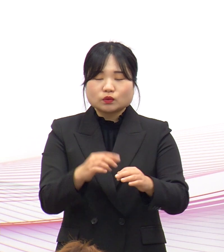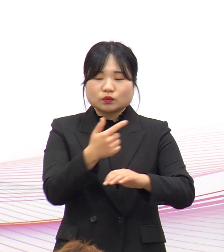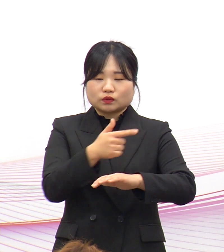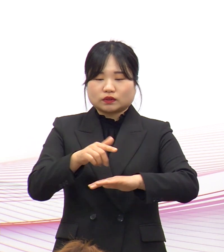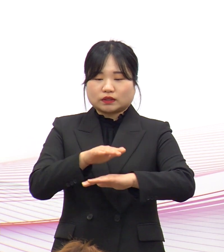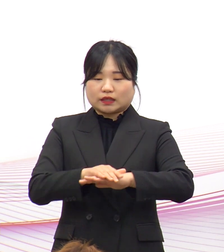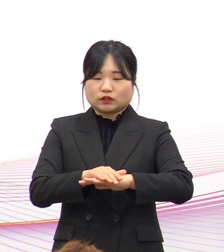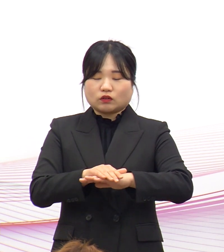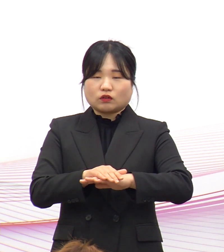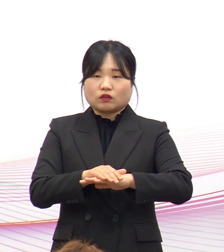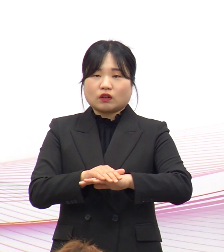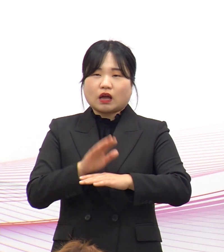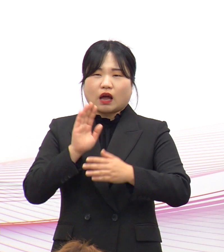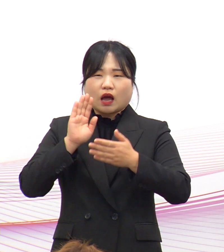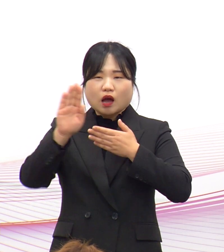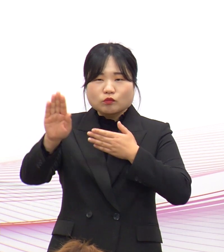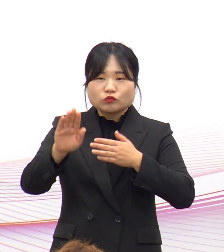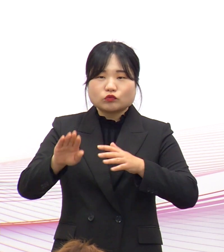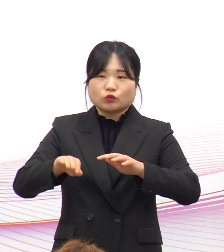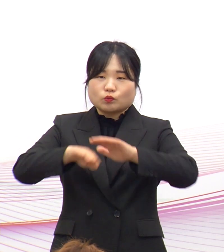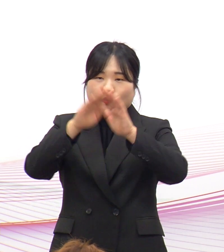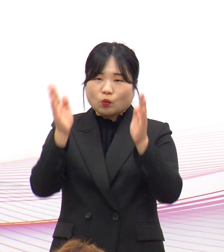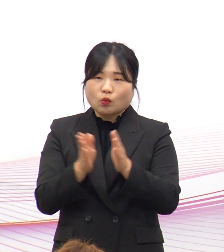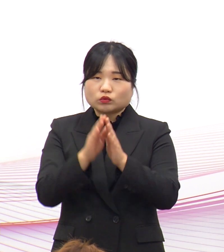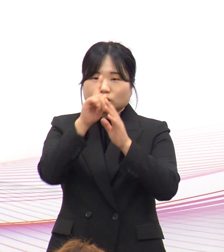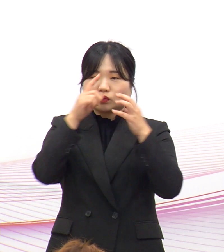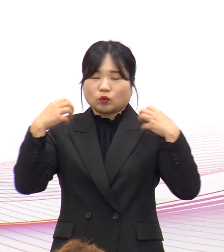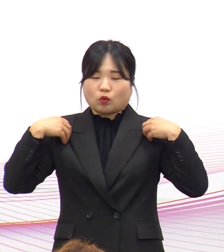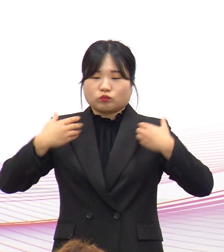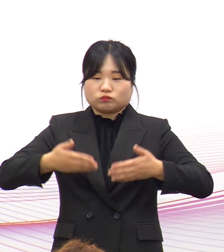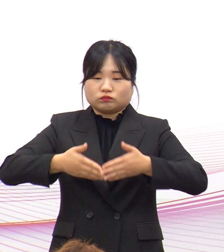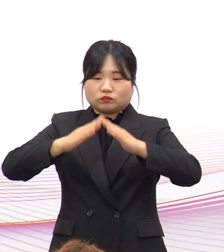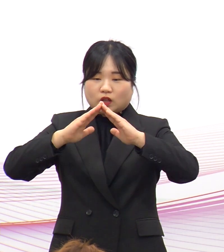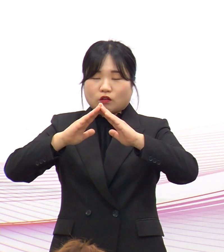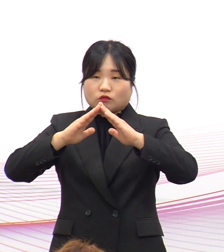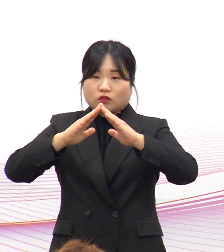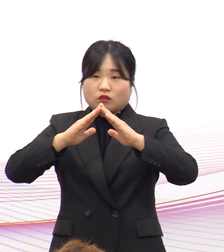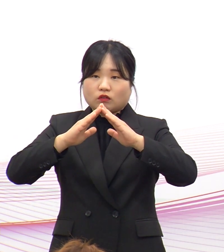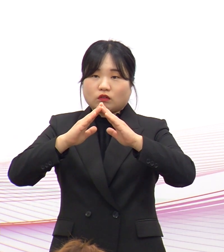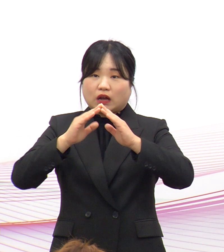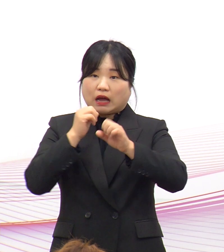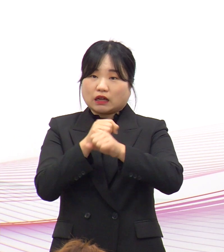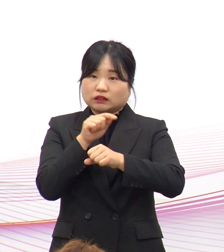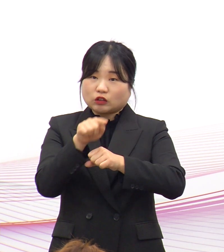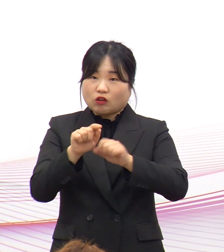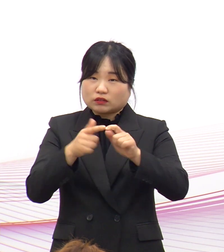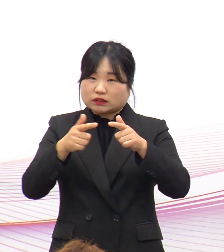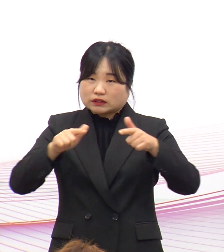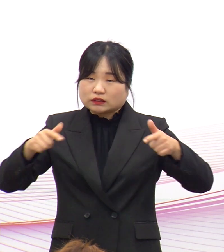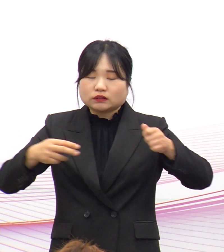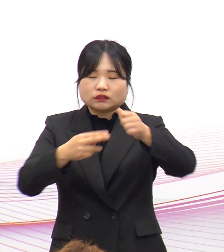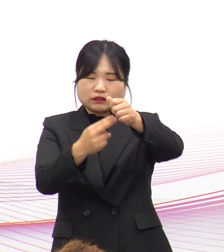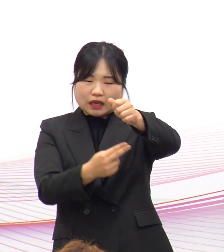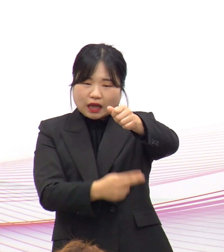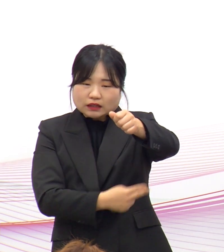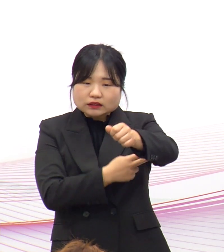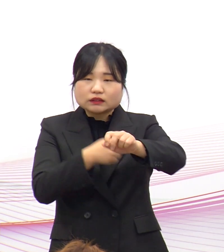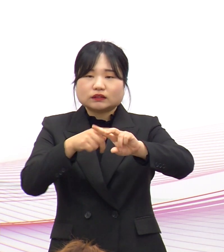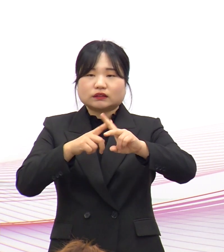대전이 갖고 있는 모든 앞으로 하는 공공 건축물 뭐 다리든